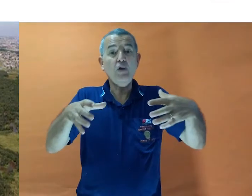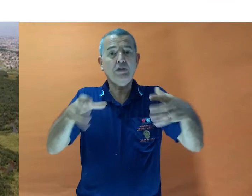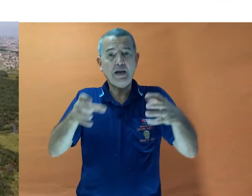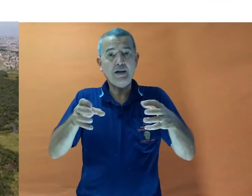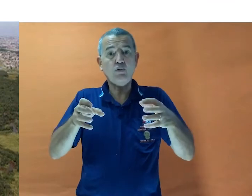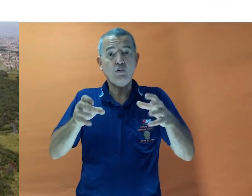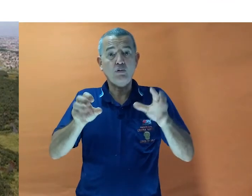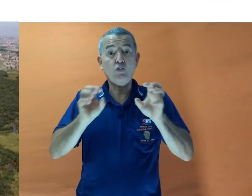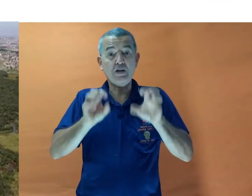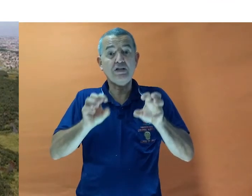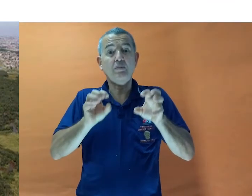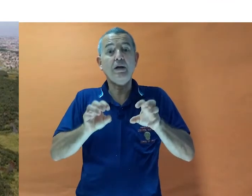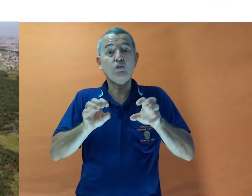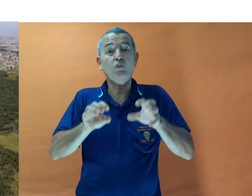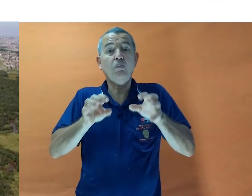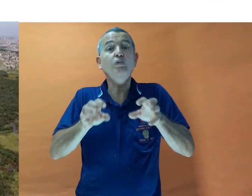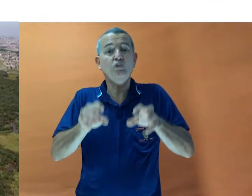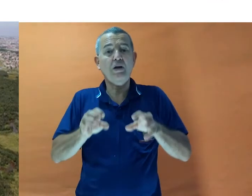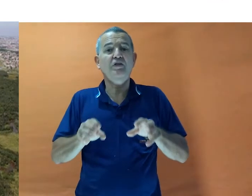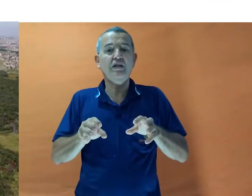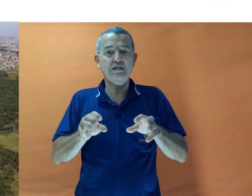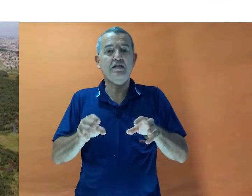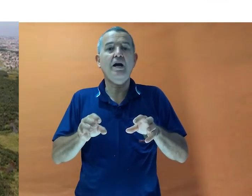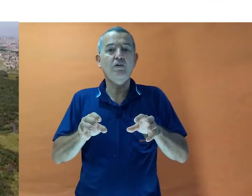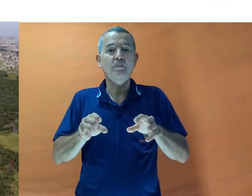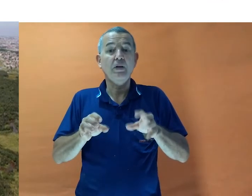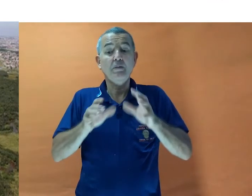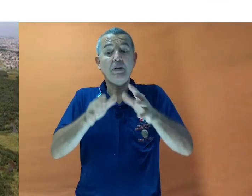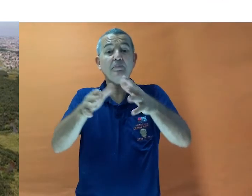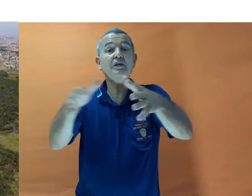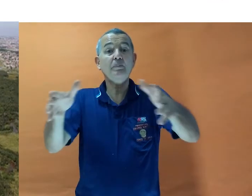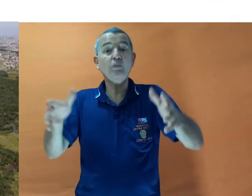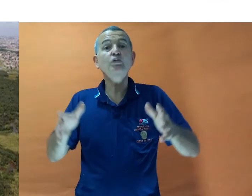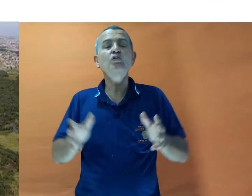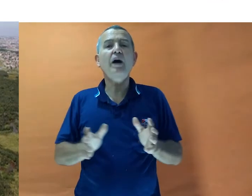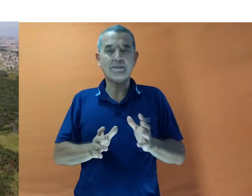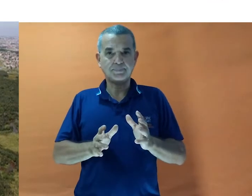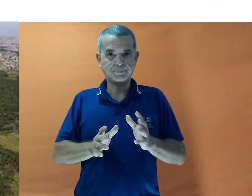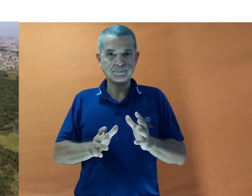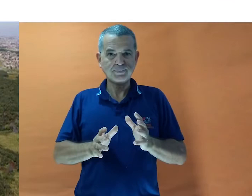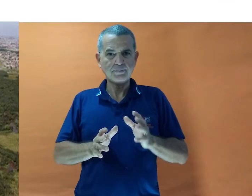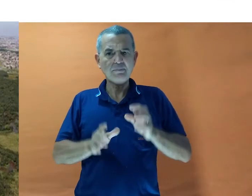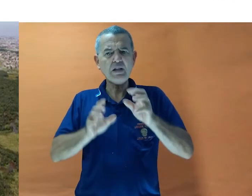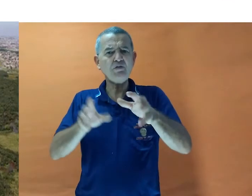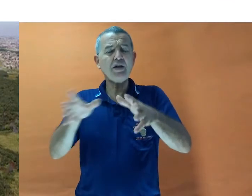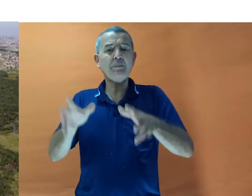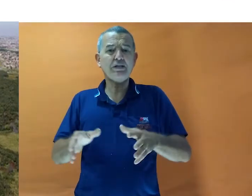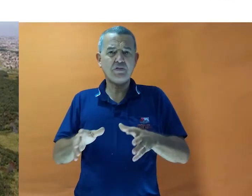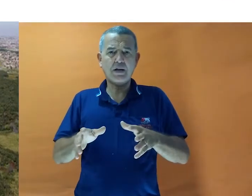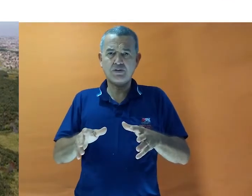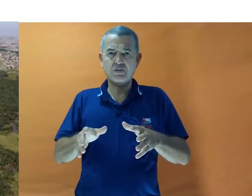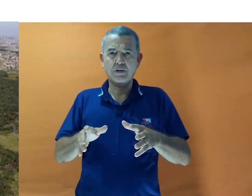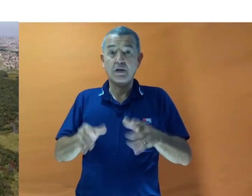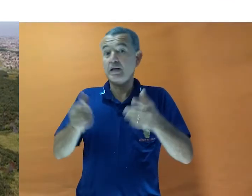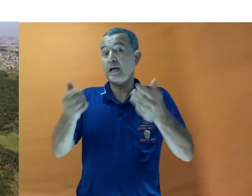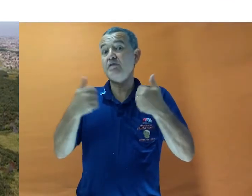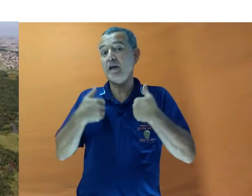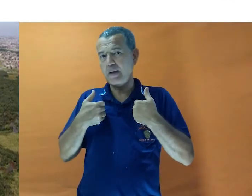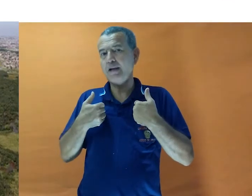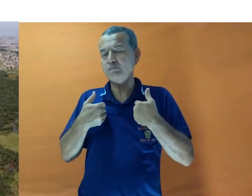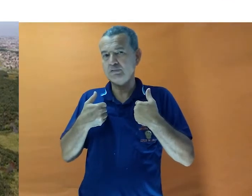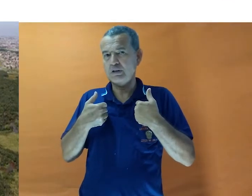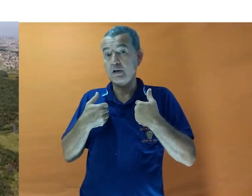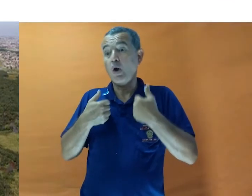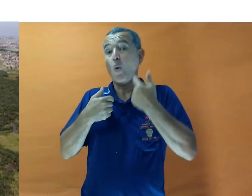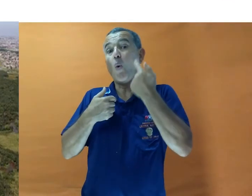Então, eu trago o conhecimento do ponto referencial para poder pontuar, ficar mais fácil. E aí